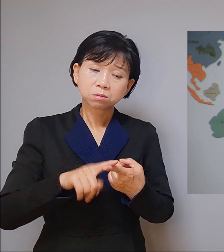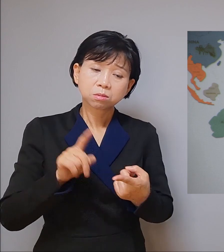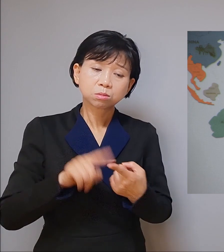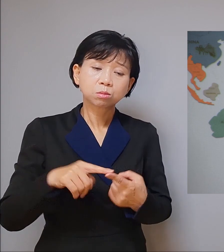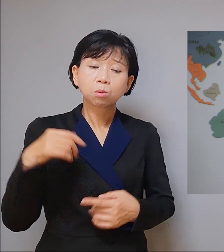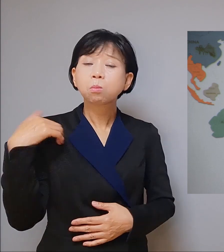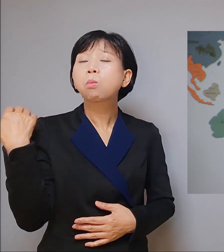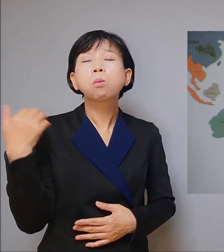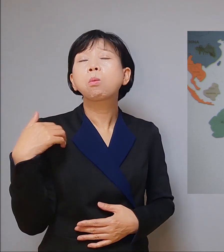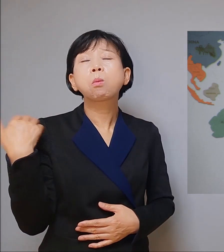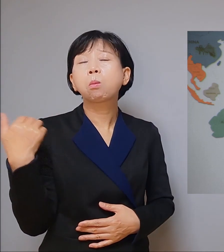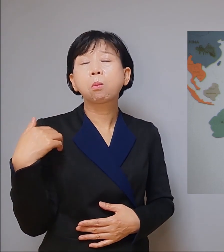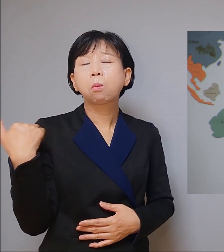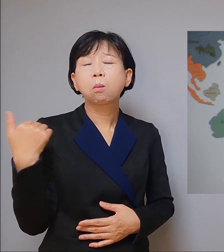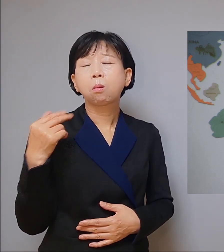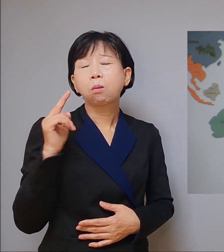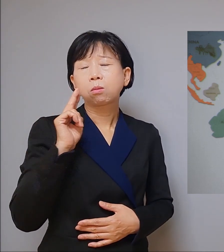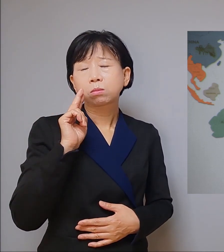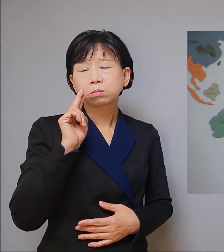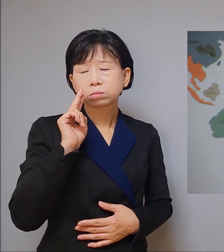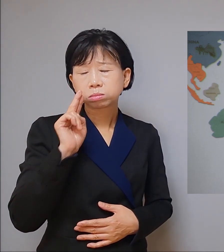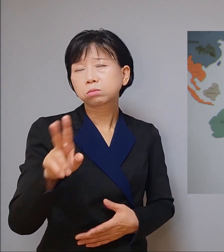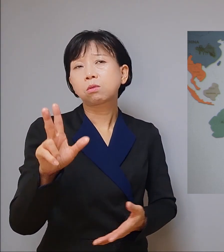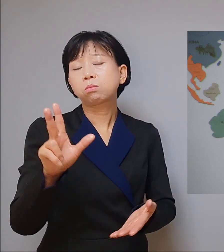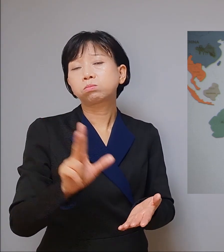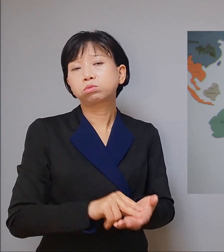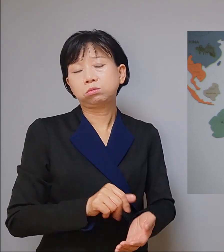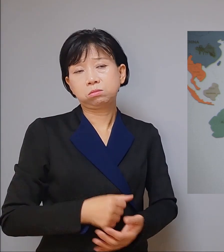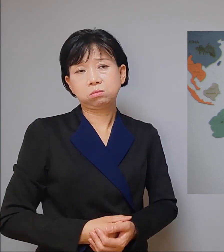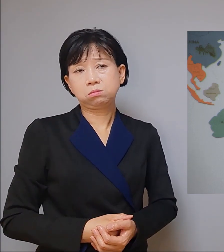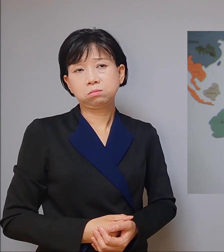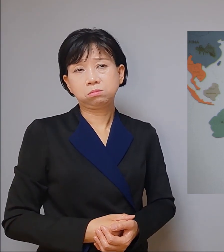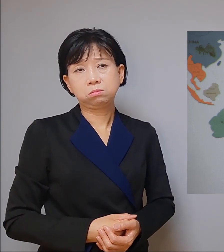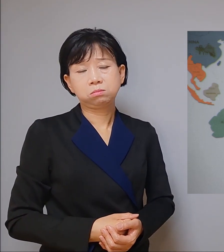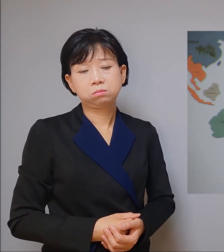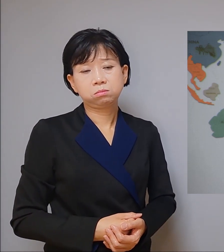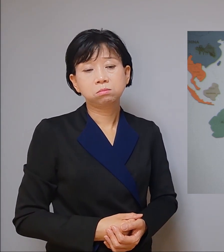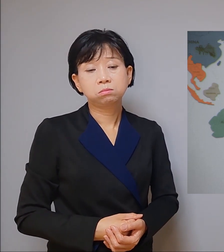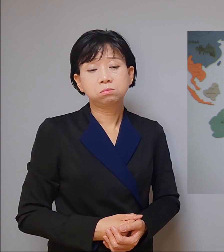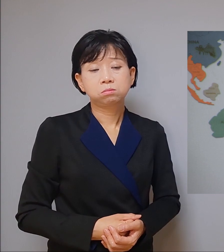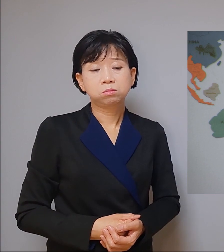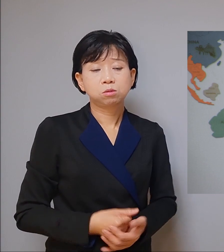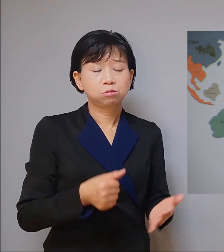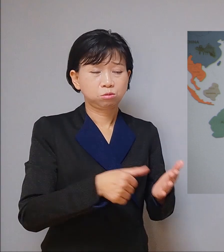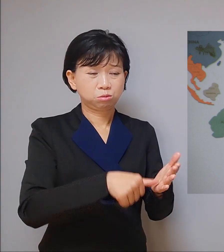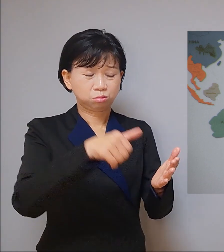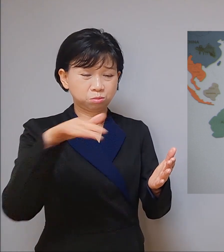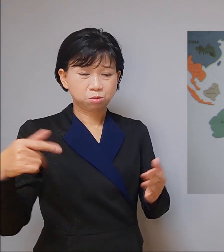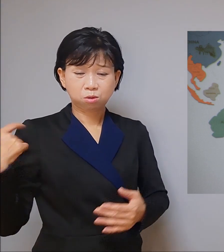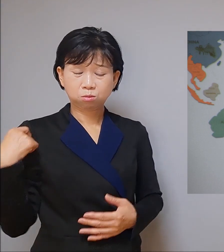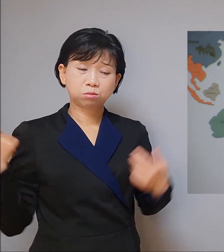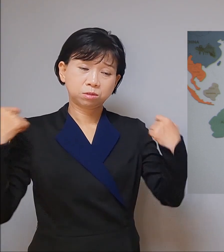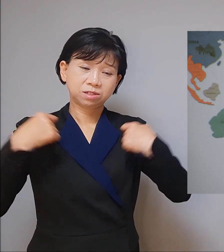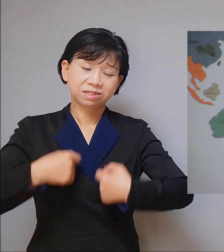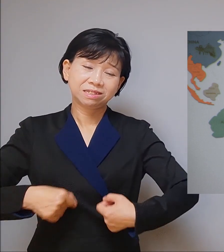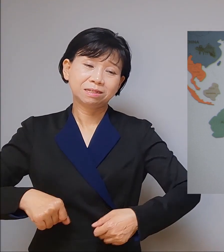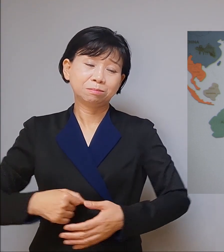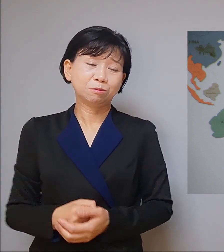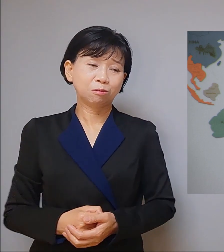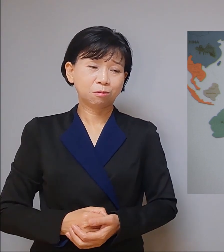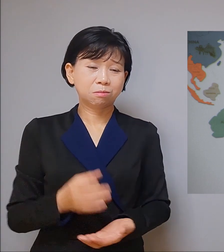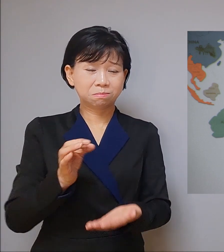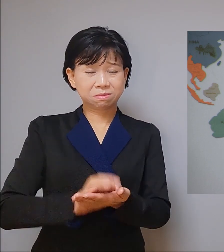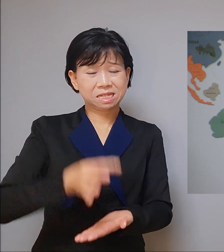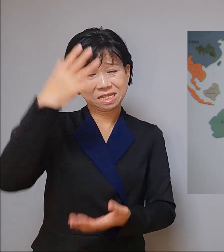모르는 심각한 위기에 빠져 있다는 거죠. 유명 브랜드의 옷을 입고 비싼